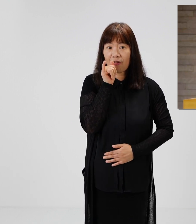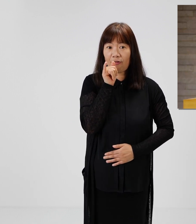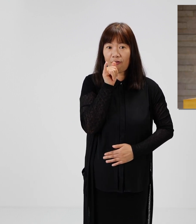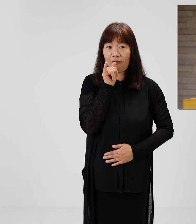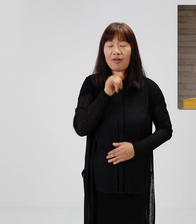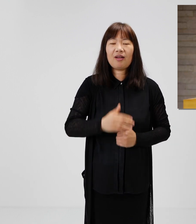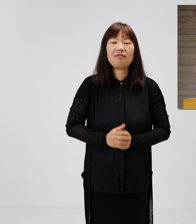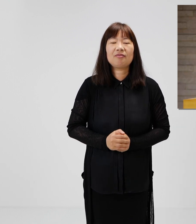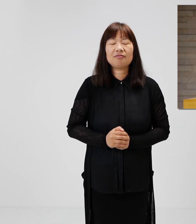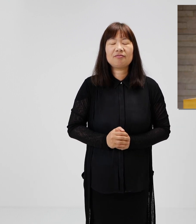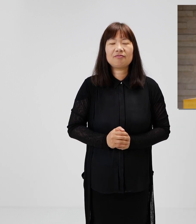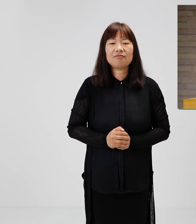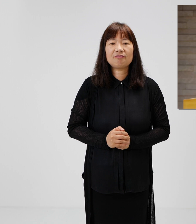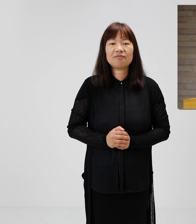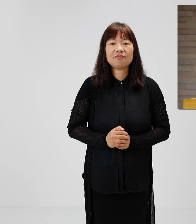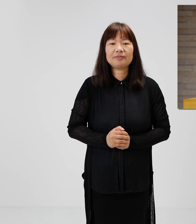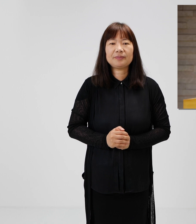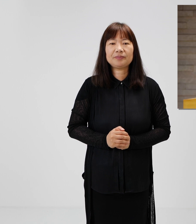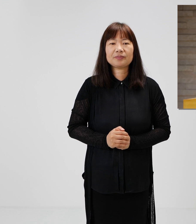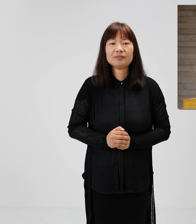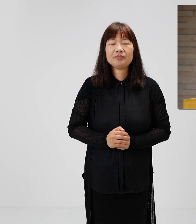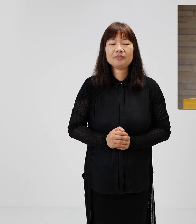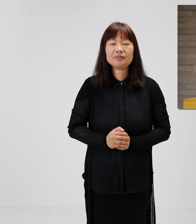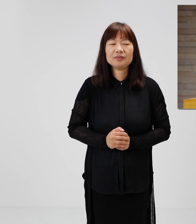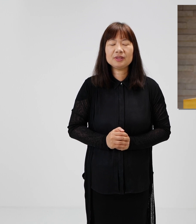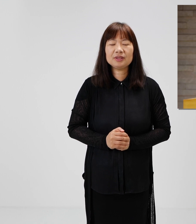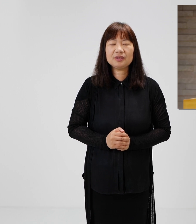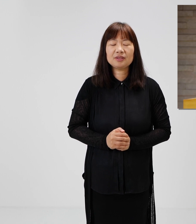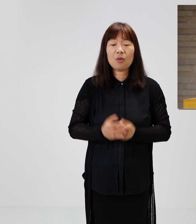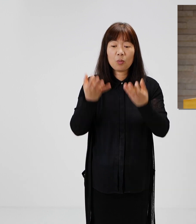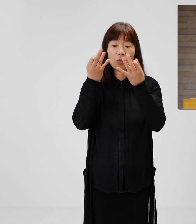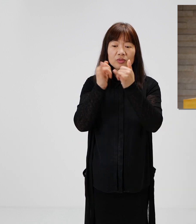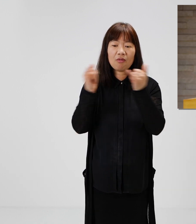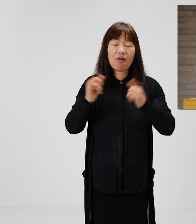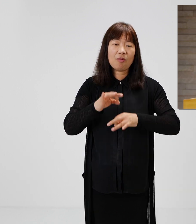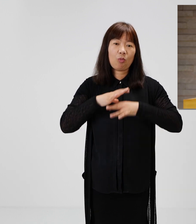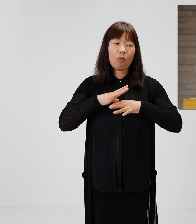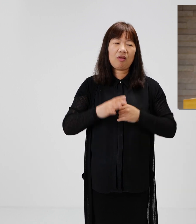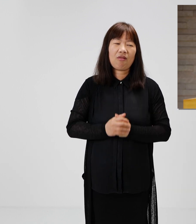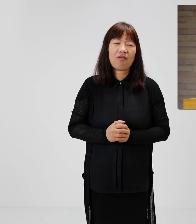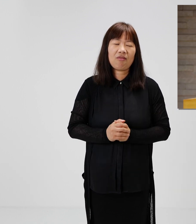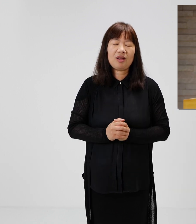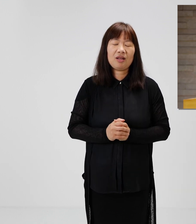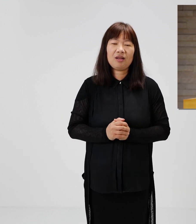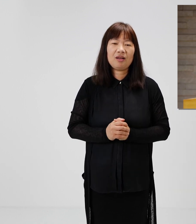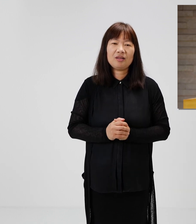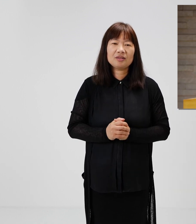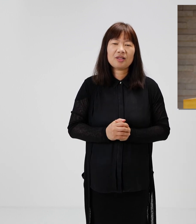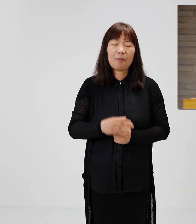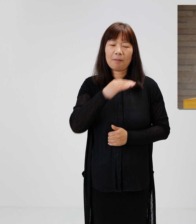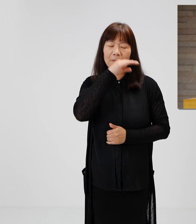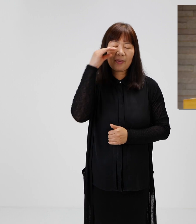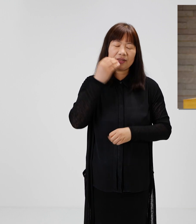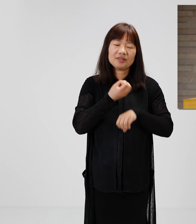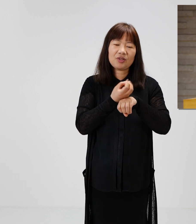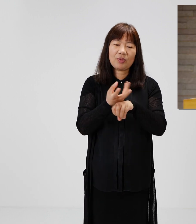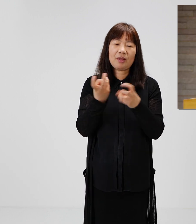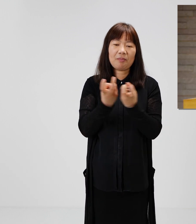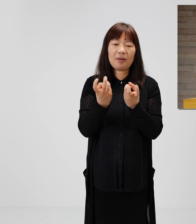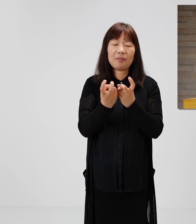설교로. 그러면 청중들이 놀래죠. 그 옳은 딜리버리가 아닙니다.